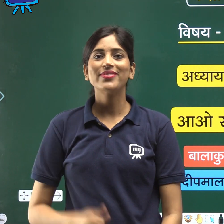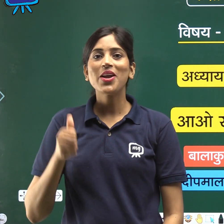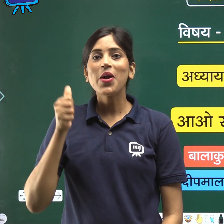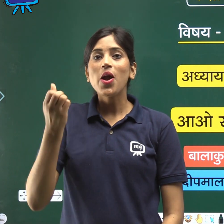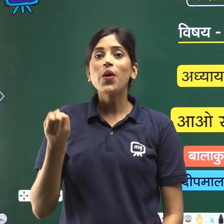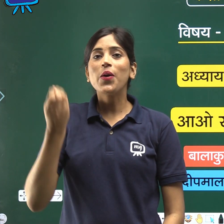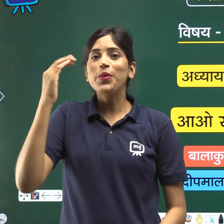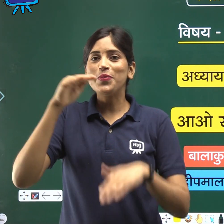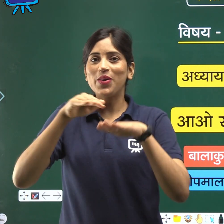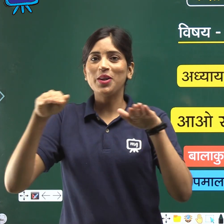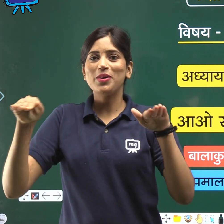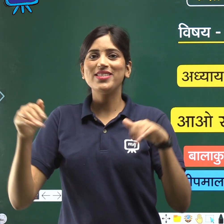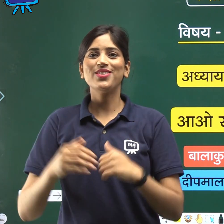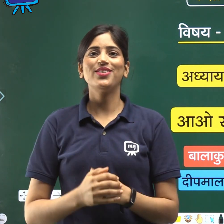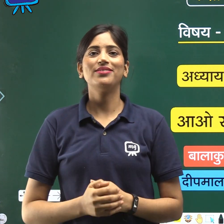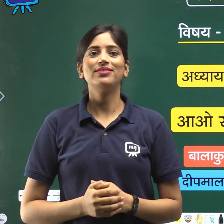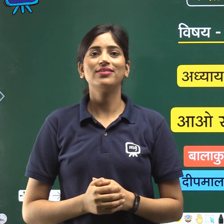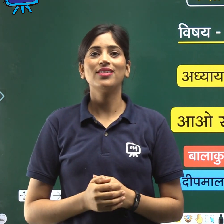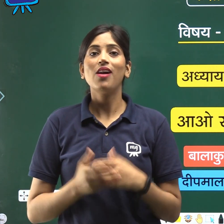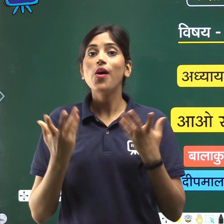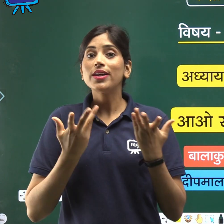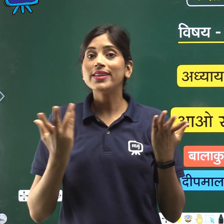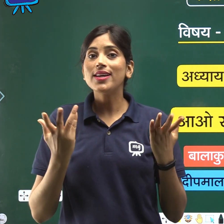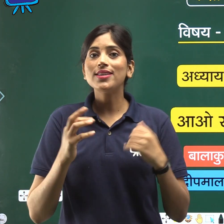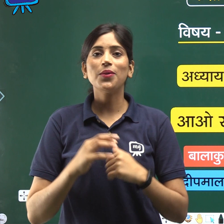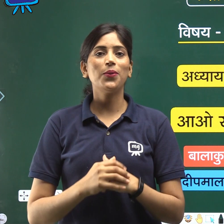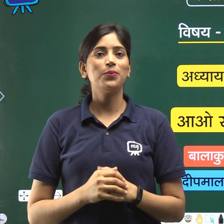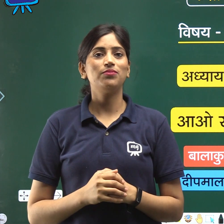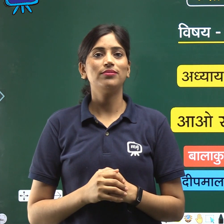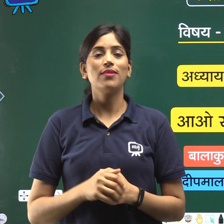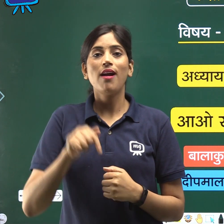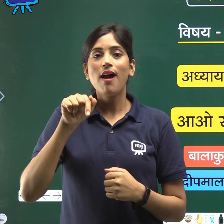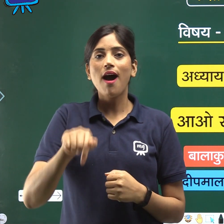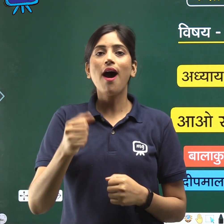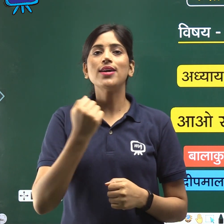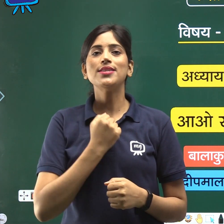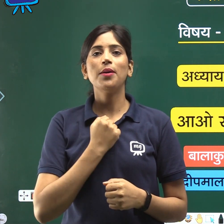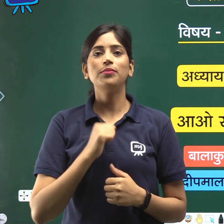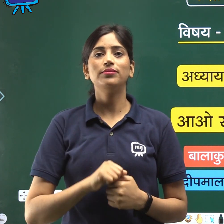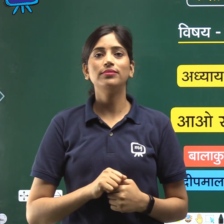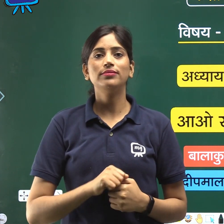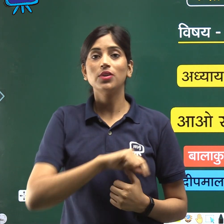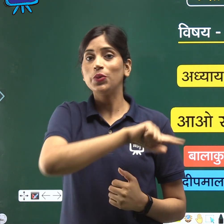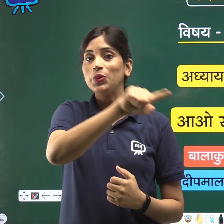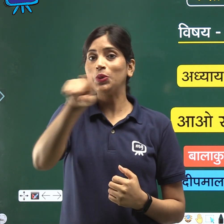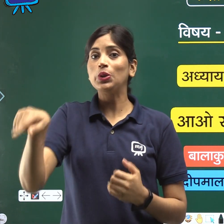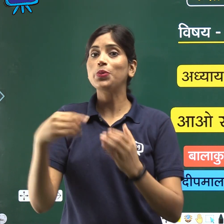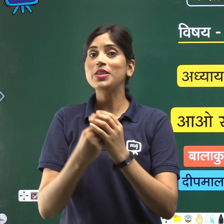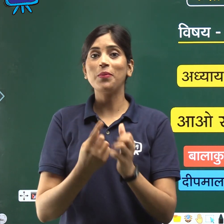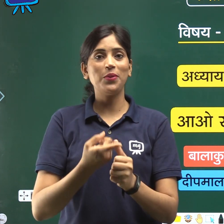गुड मॉर्निंग बच्चों, कैसे हो? आज हम आप